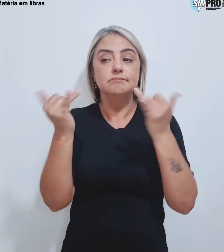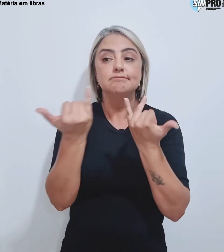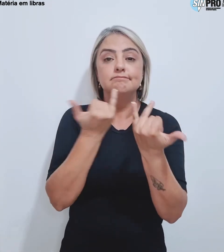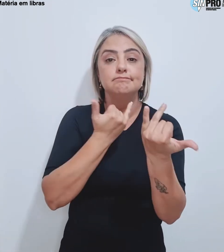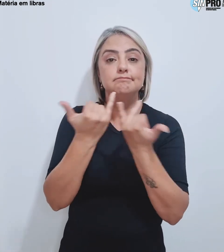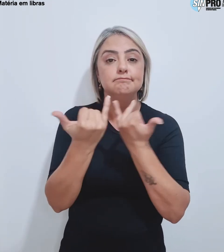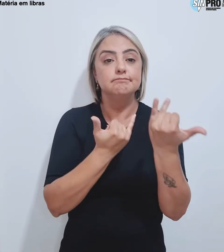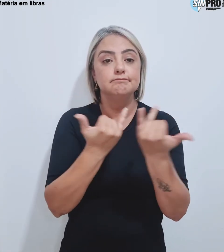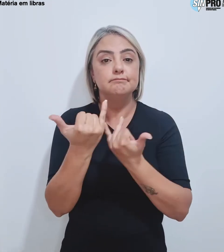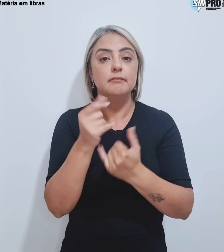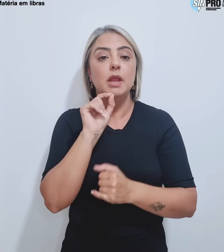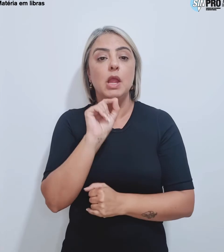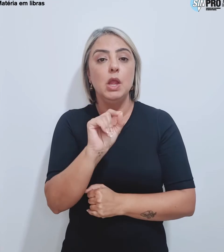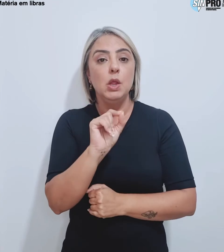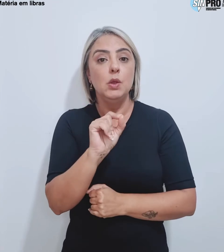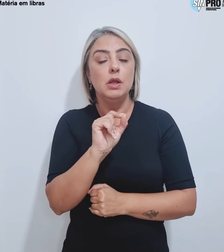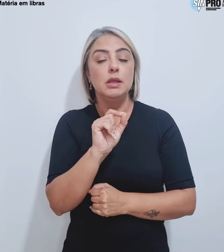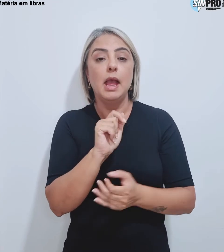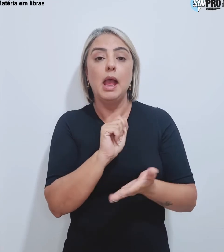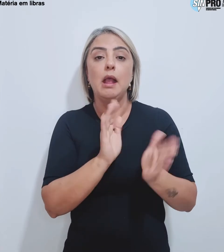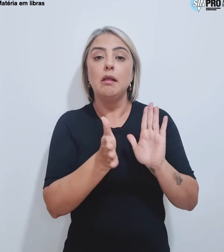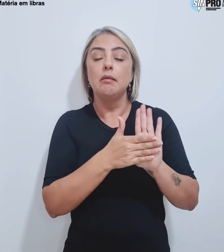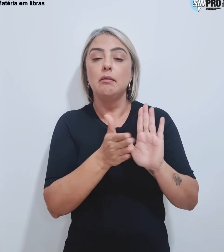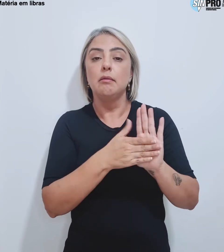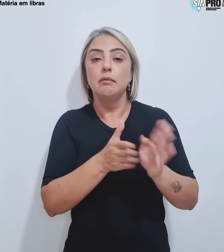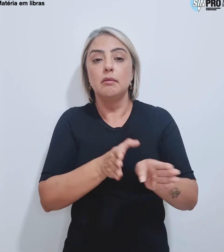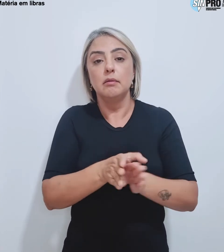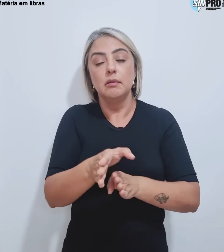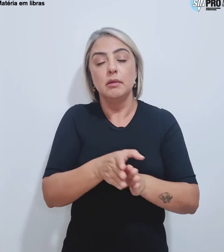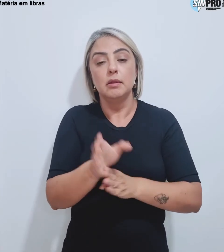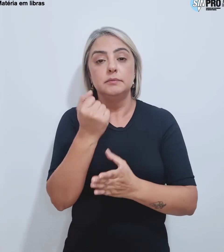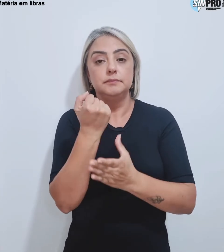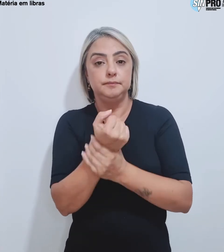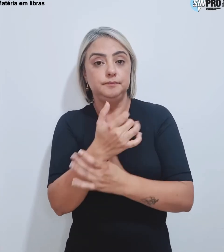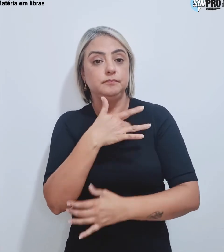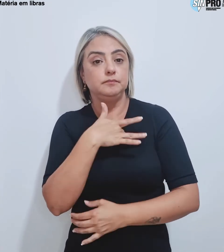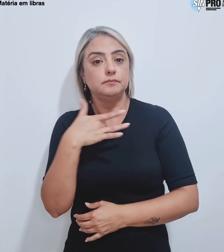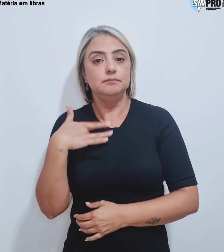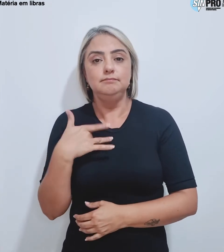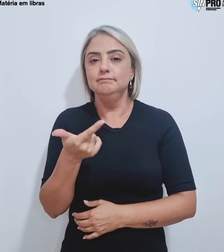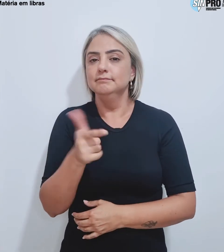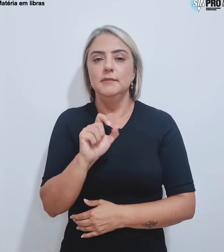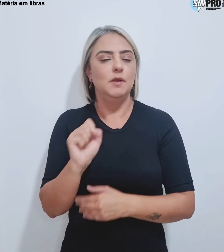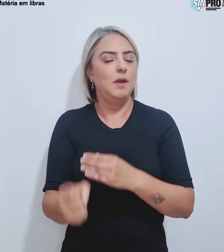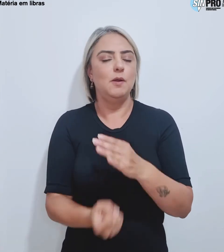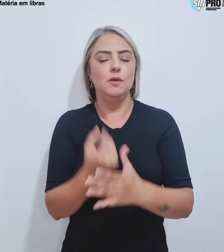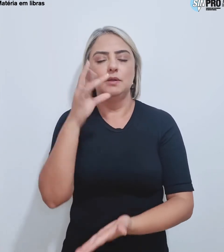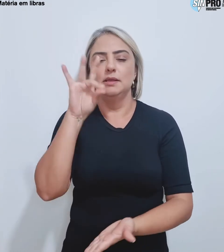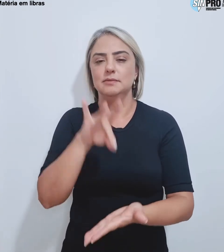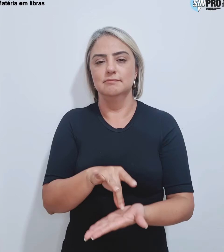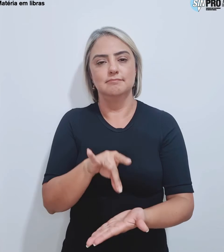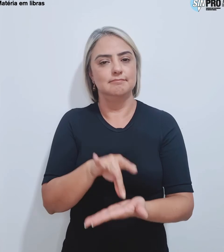na informação e o que está escrito nos protocolos de segurança não acontece de